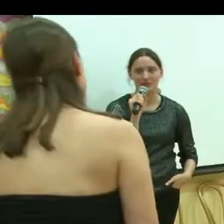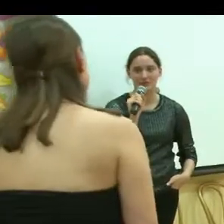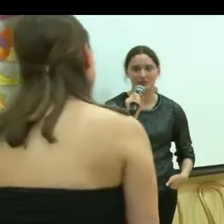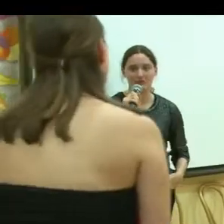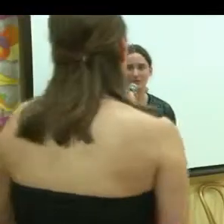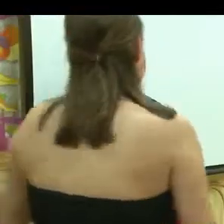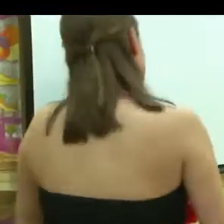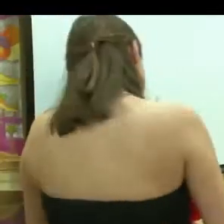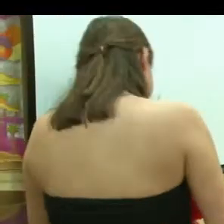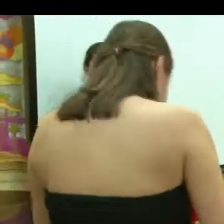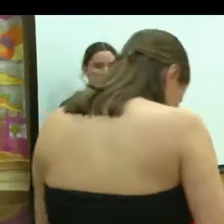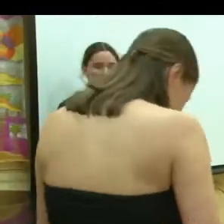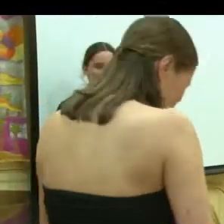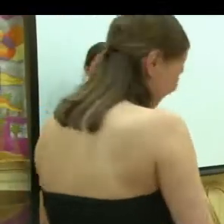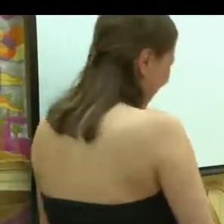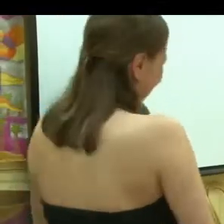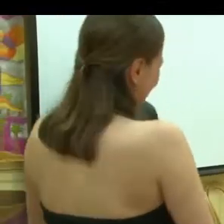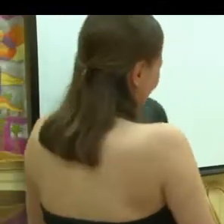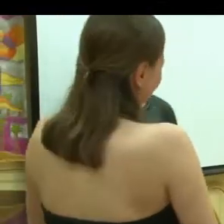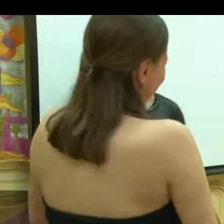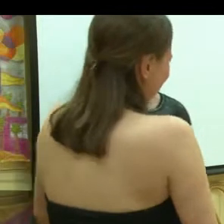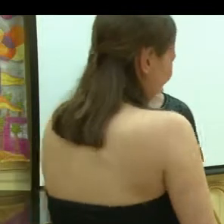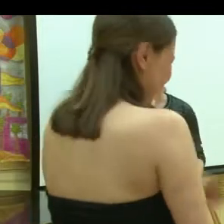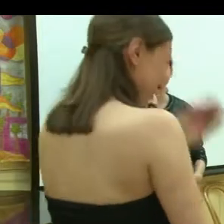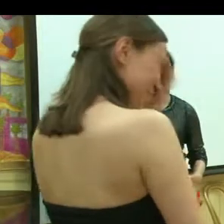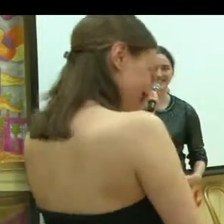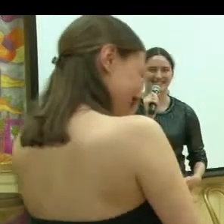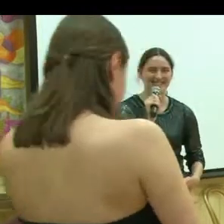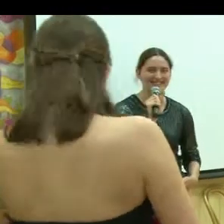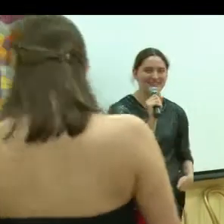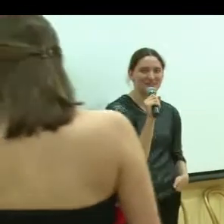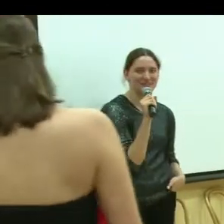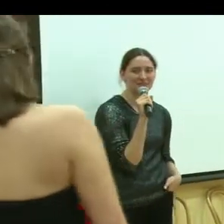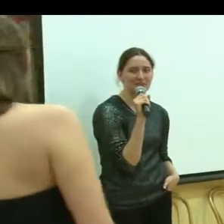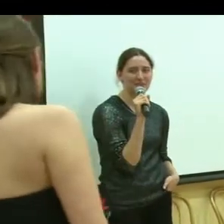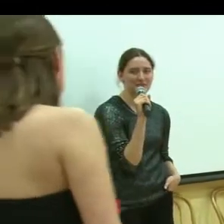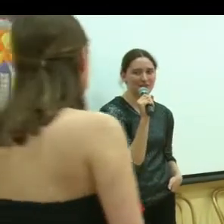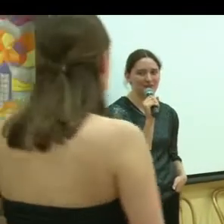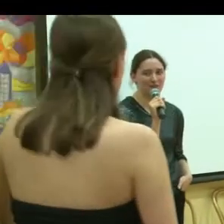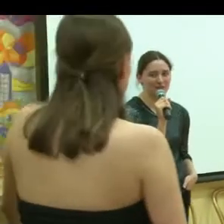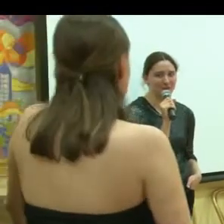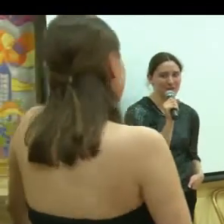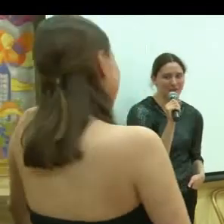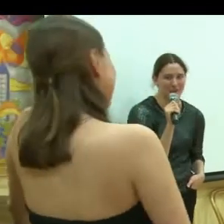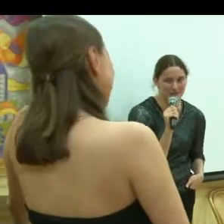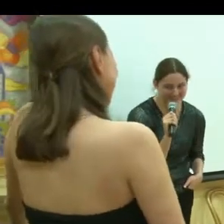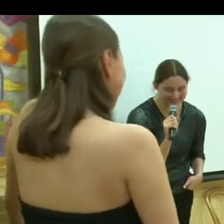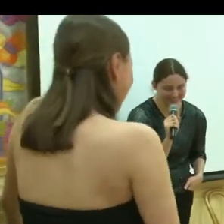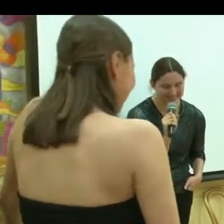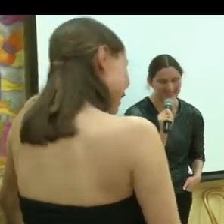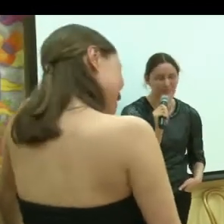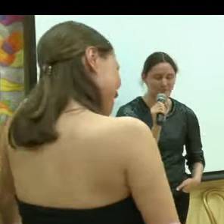Nieco bardziej wyraźny brzuszek ma w tej chwili Sylwia. On już się rysuje pod sukienką. W tej chwili śmieje się i zakrywa twarz pod